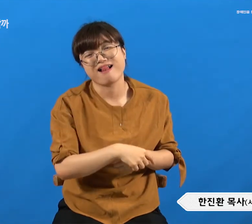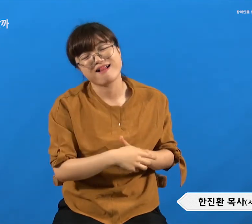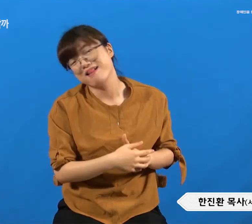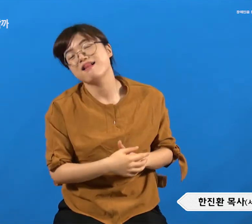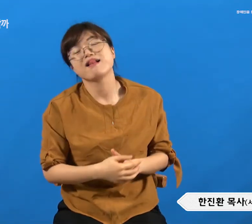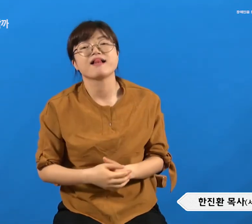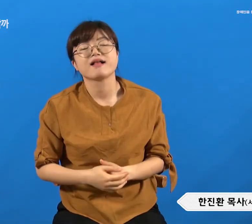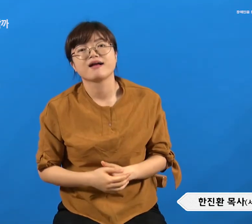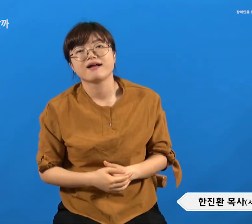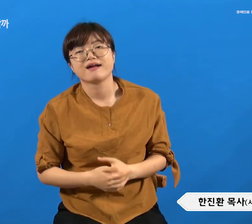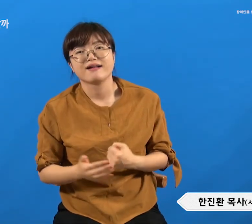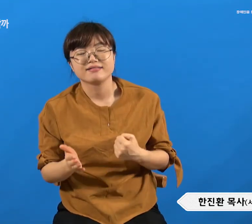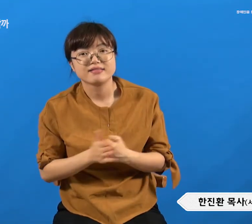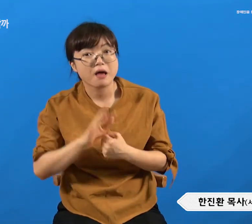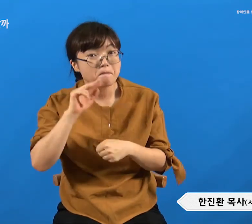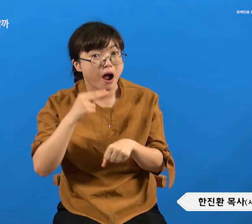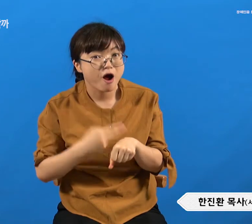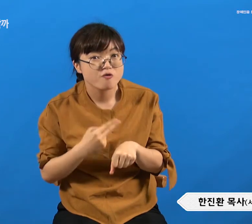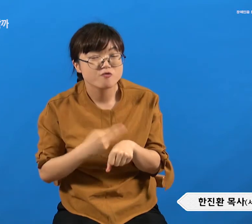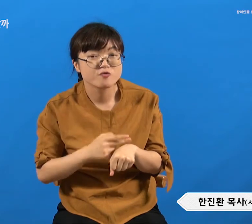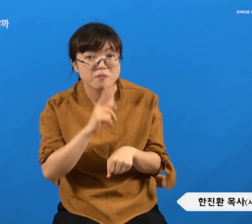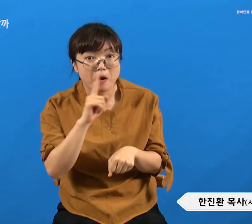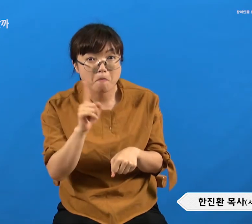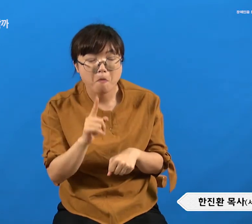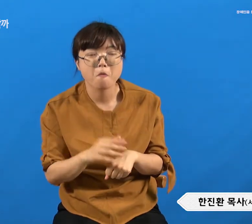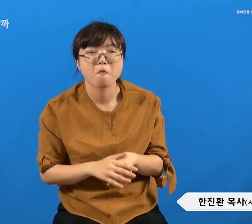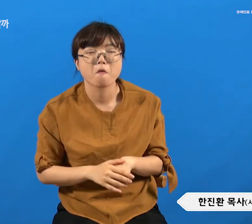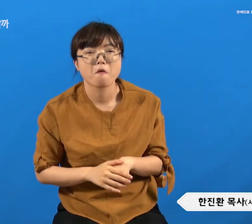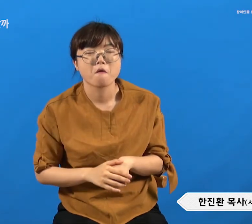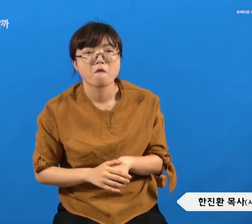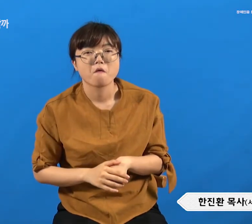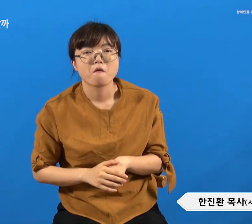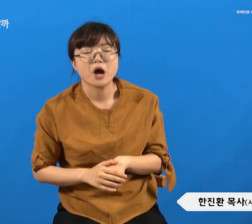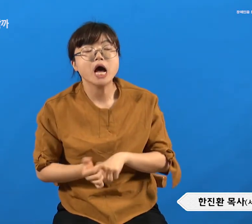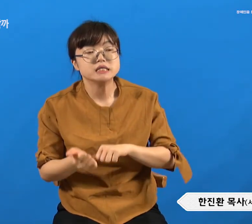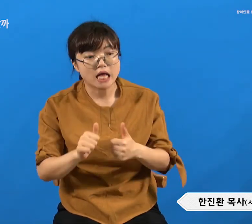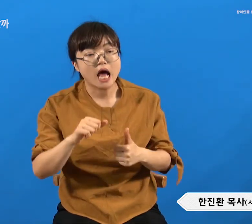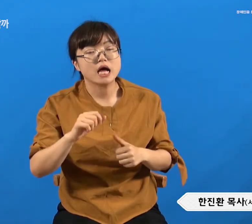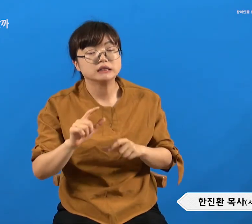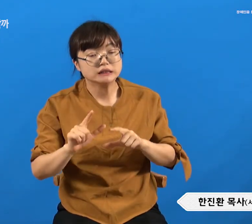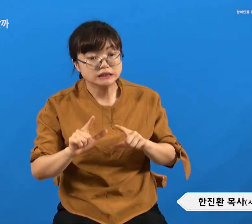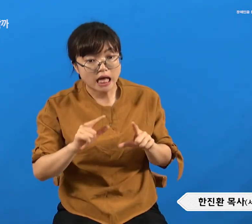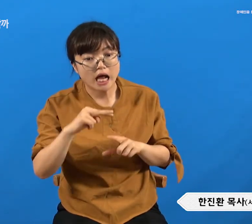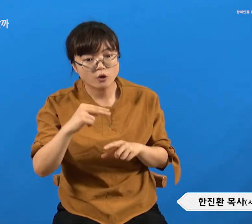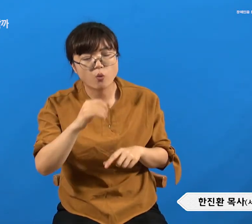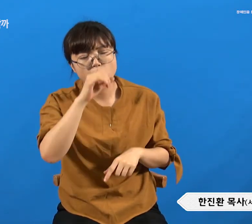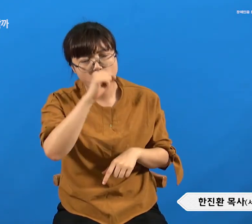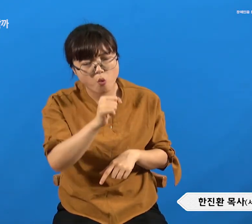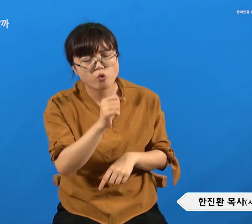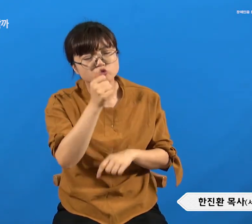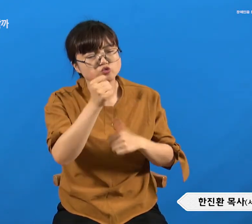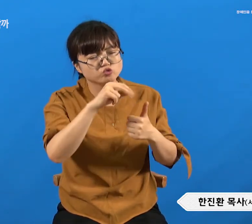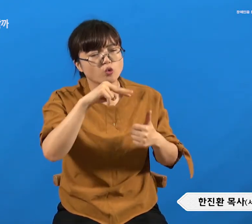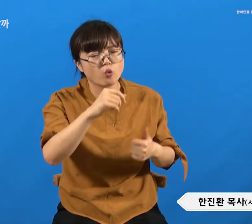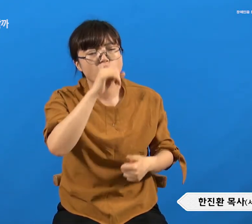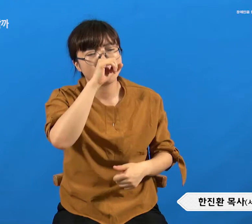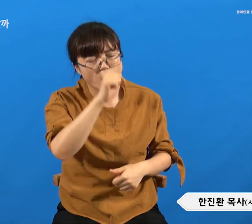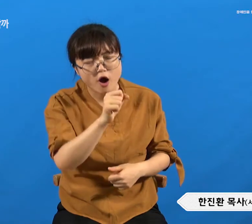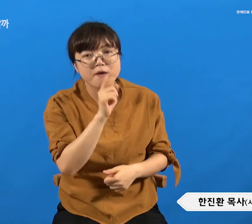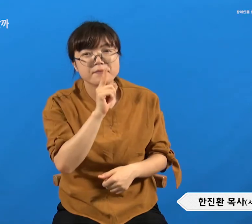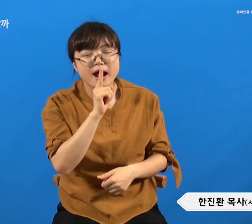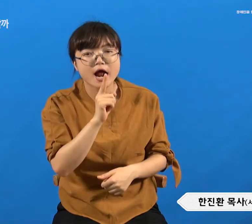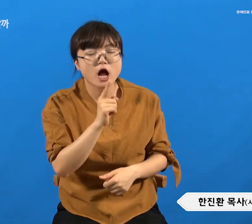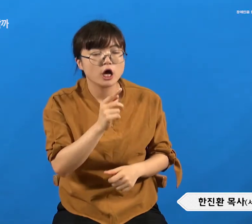것입니다. 그러니까 바울 사도에게는 살아도 좋고 죽어도 좋습니다. 그래서 둘